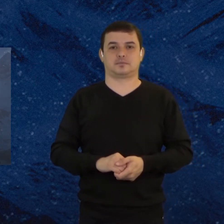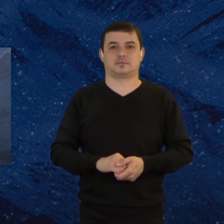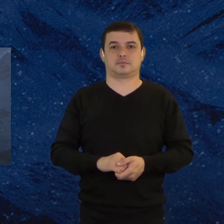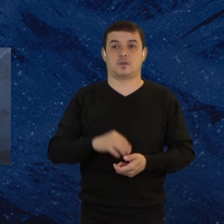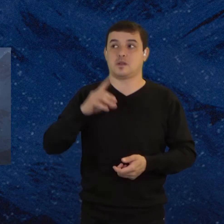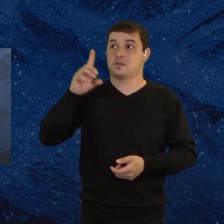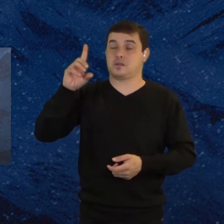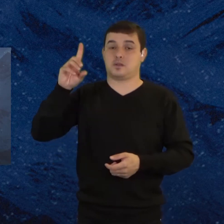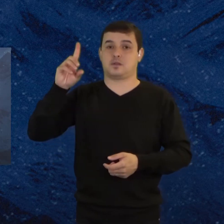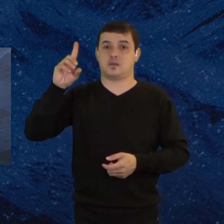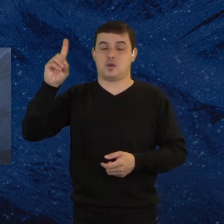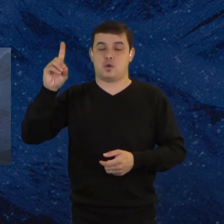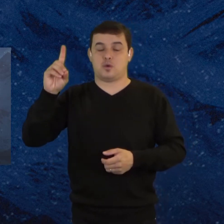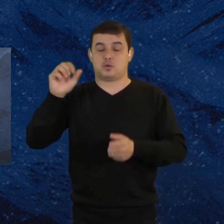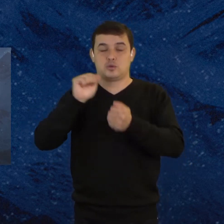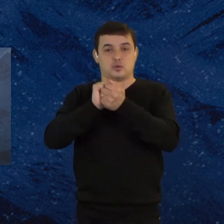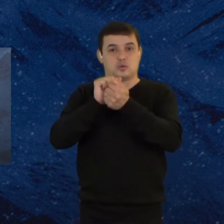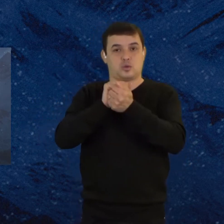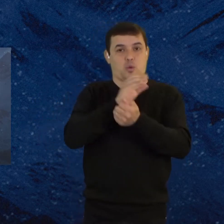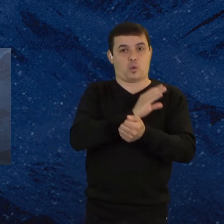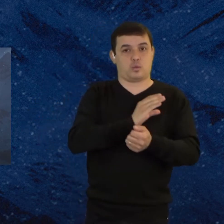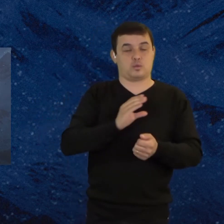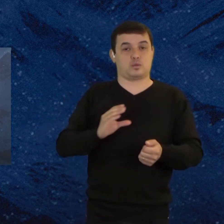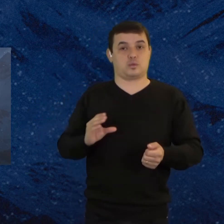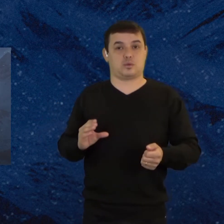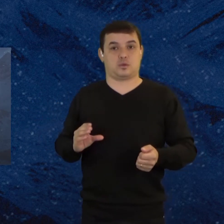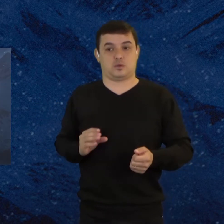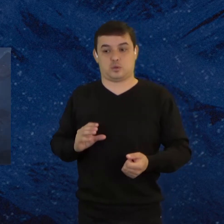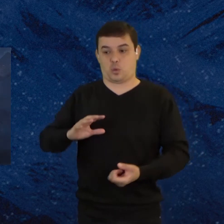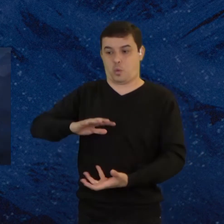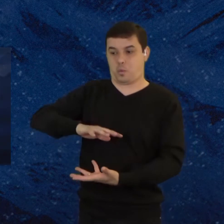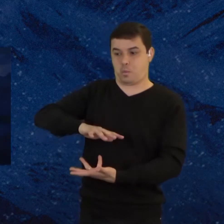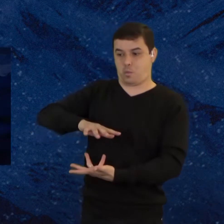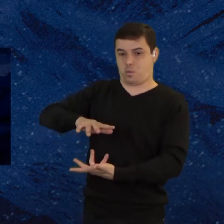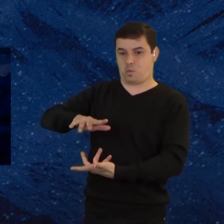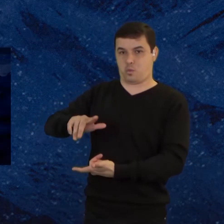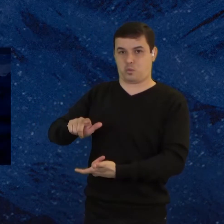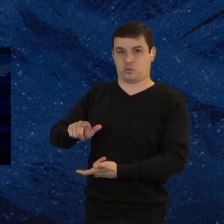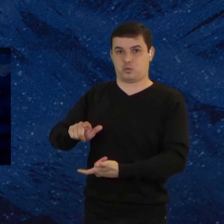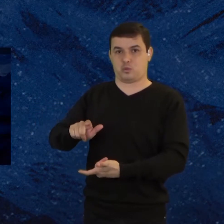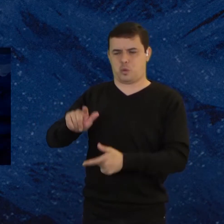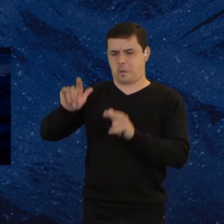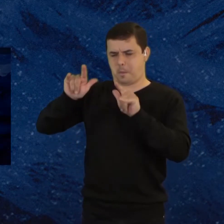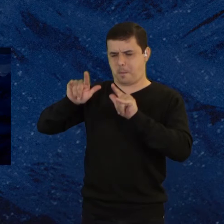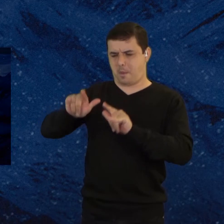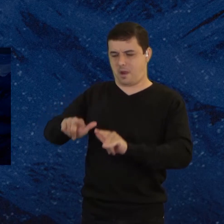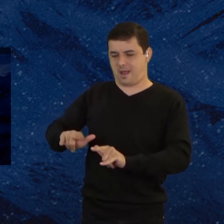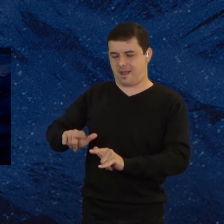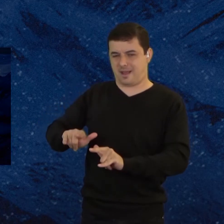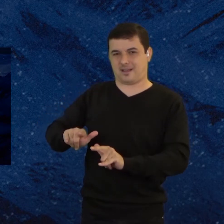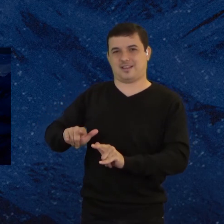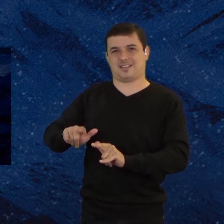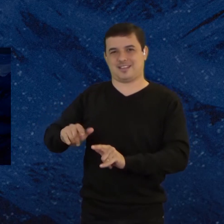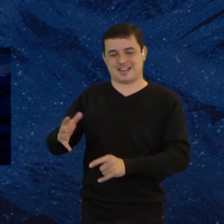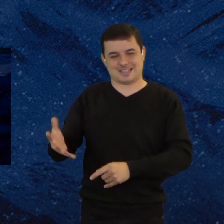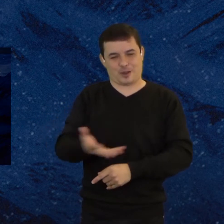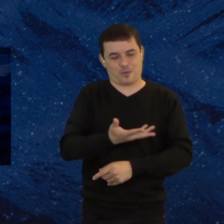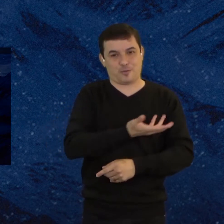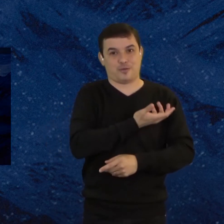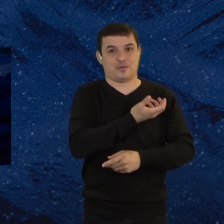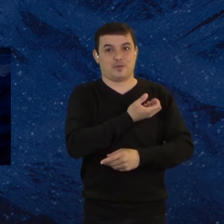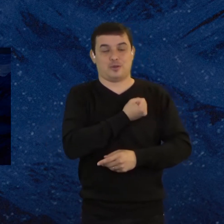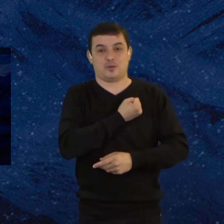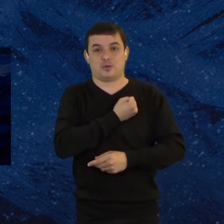Cristo reconciliando consigo o mundo, não imputando aos homens as suas transgressões, e nos confiou